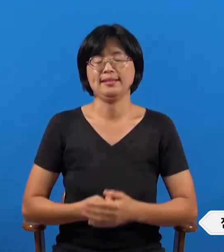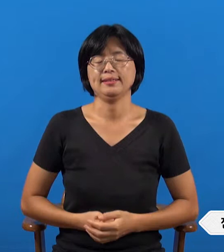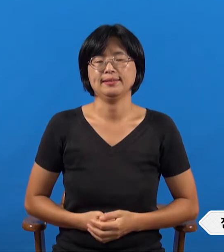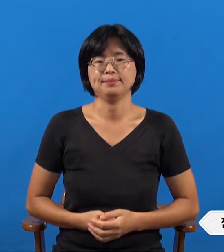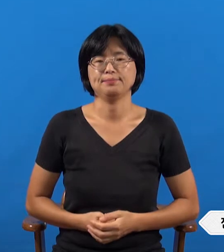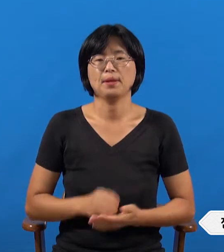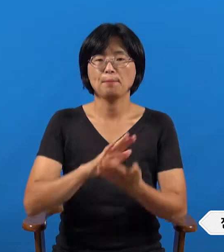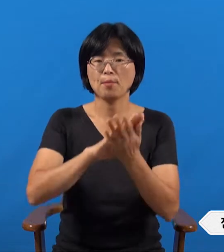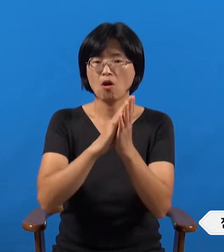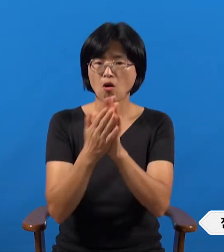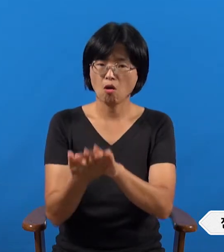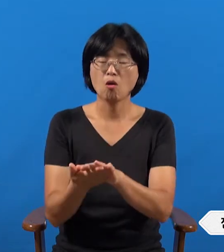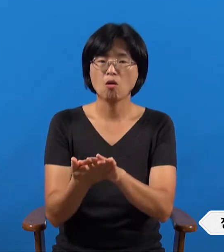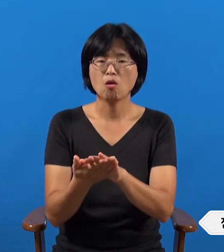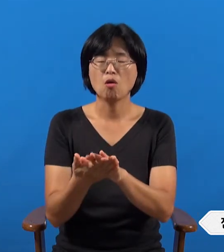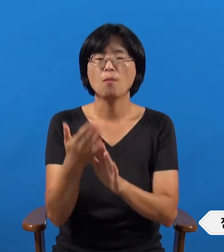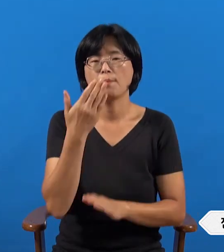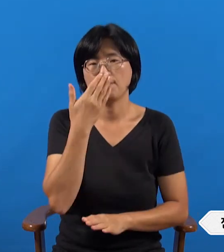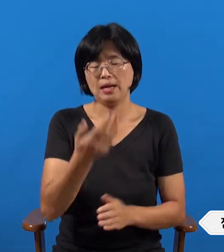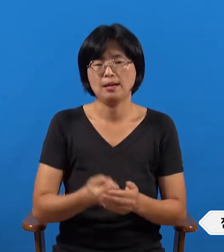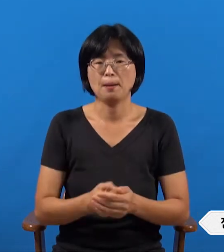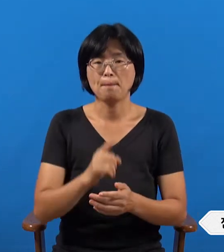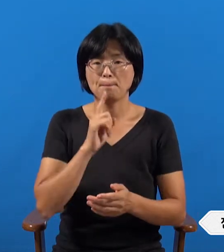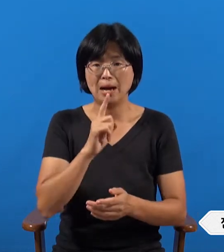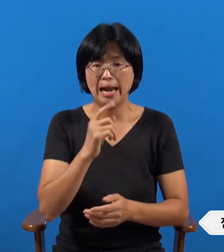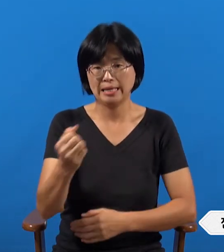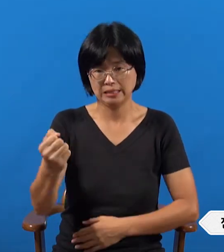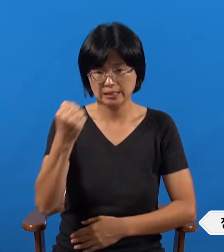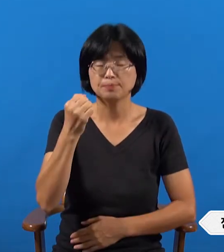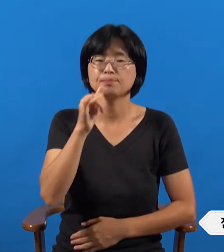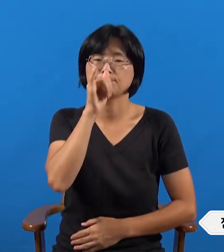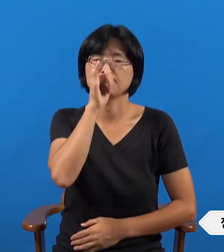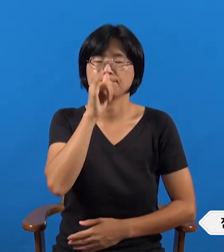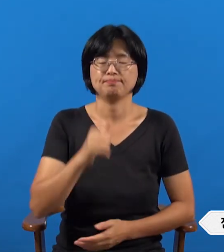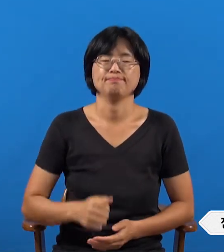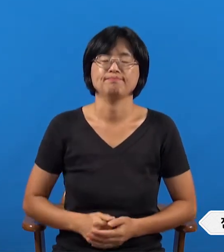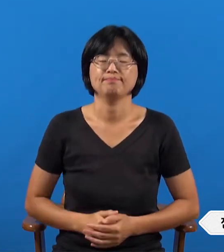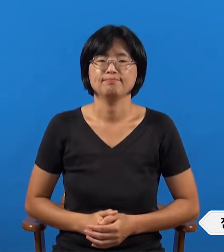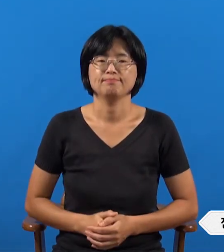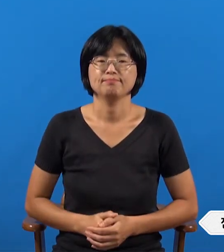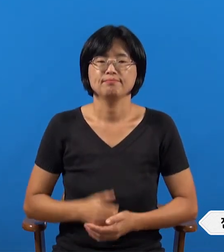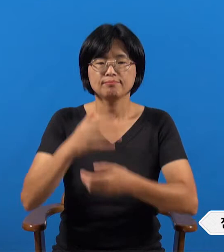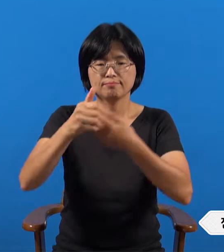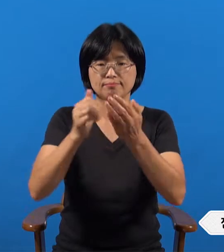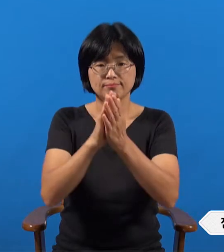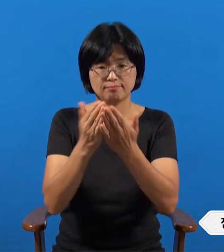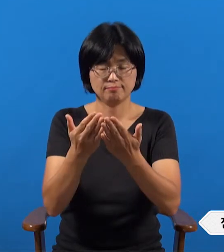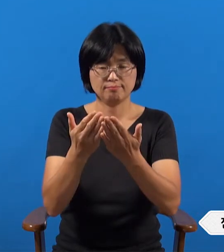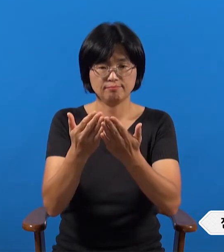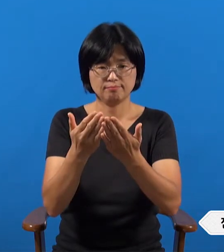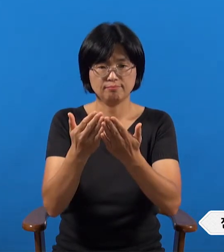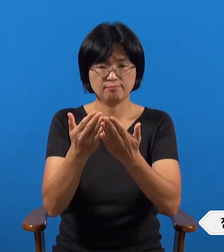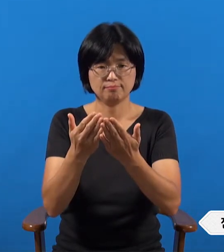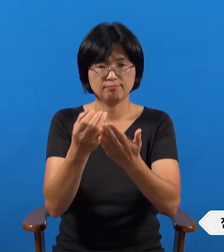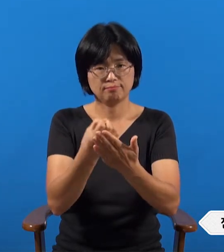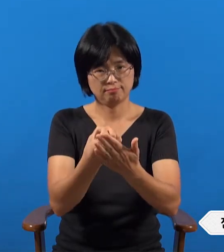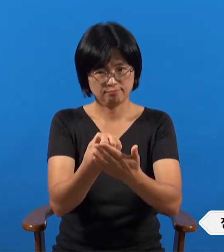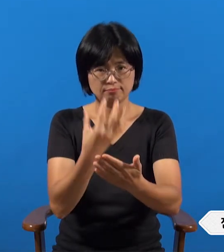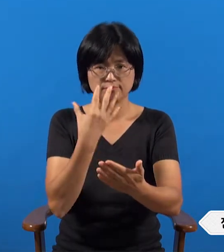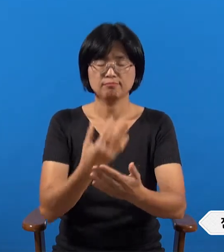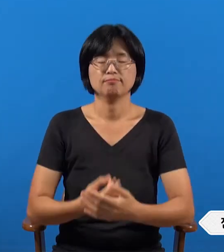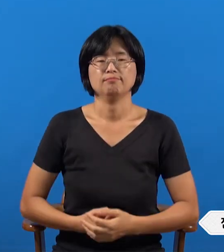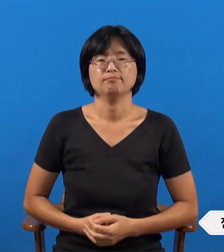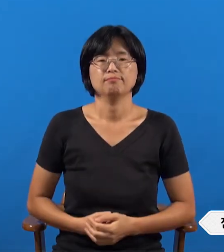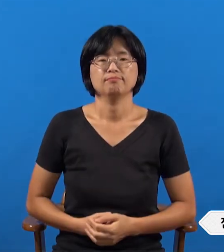격려하며 세워주기도 하고 변화를 가져올 수 있는 말의 힘이 있다라고 성경은